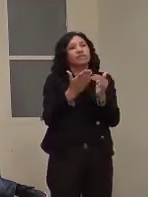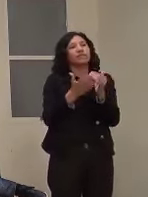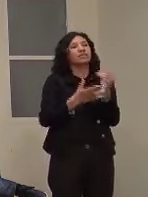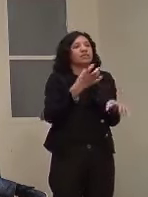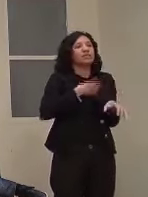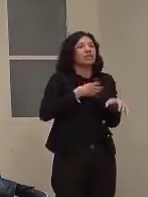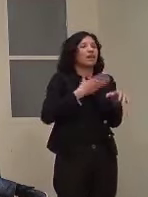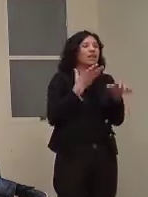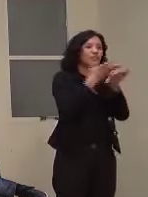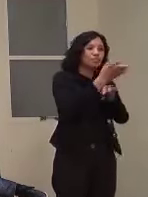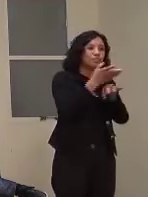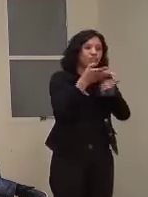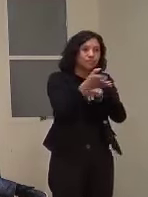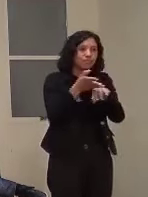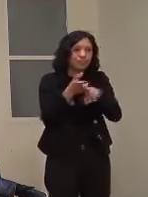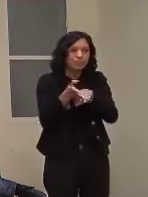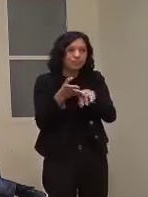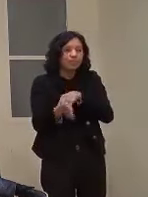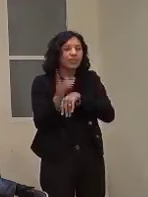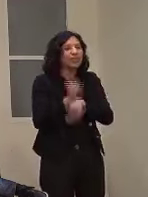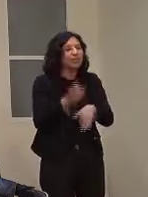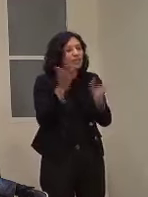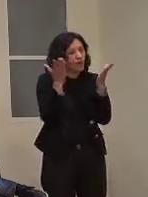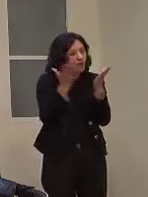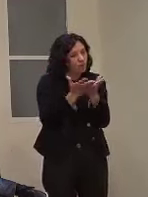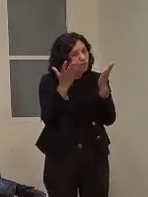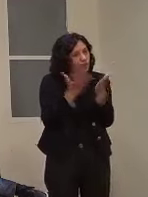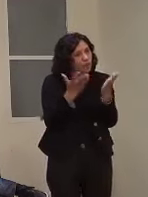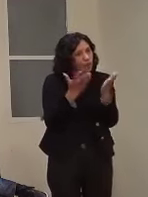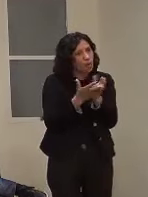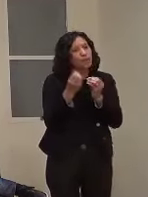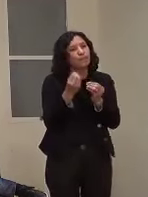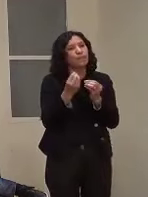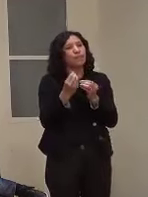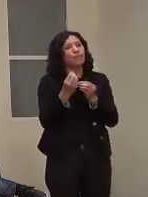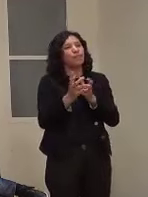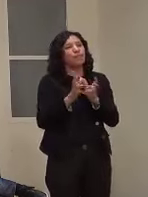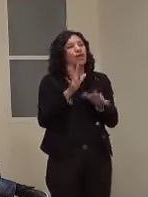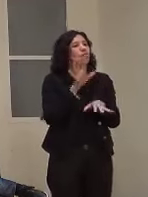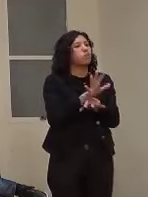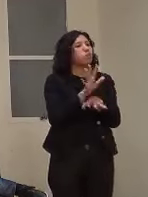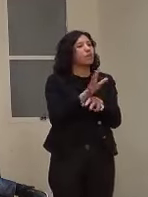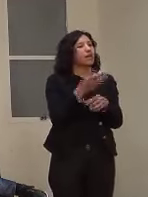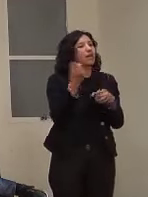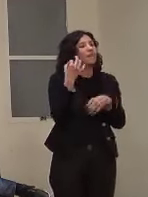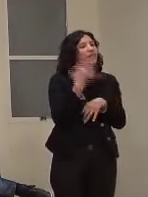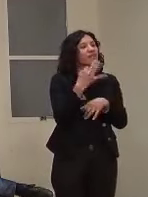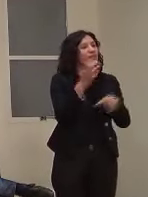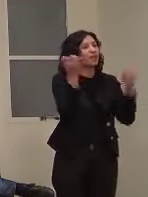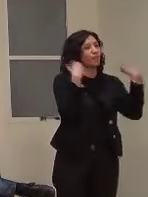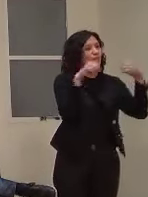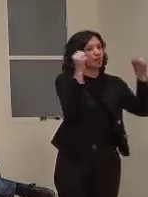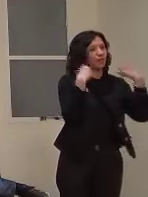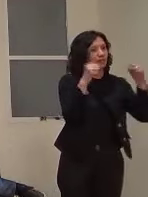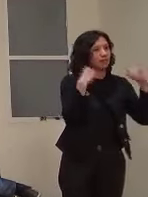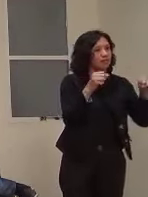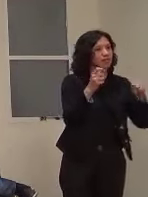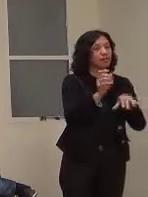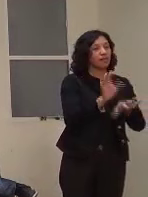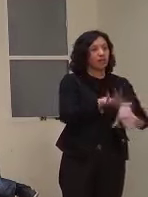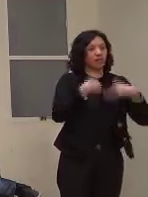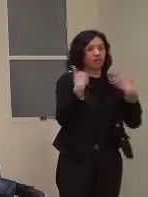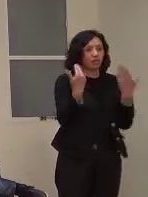las clases y dedicación en su estudio porque las señas que por una más en práctica y en estos casos